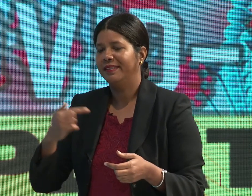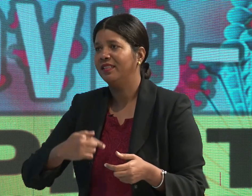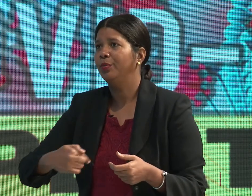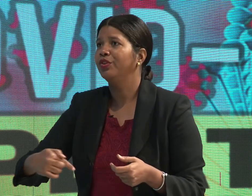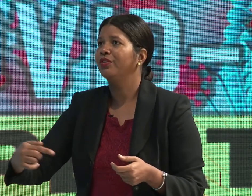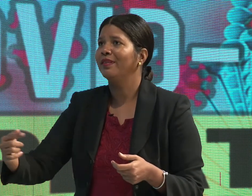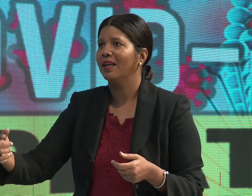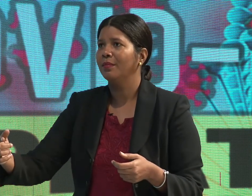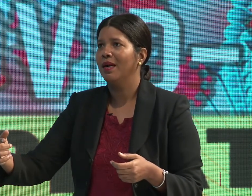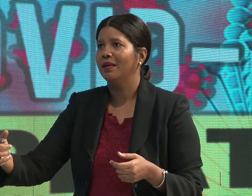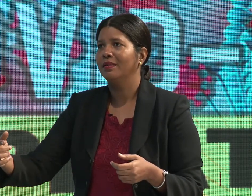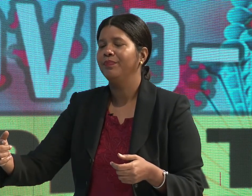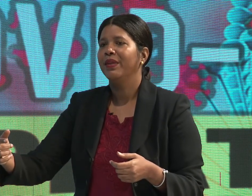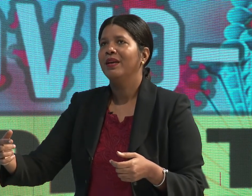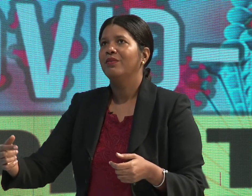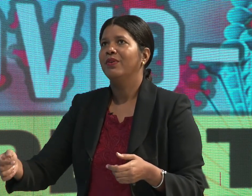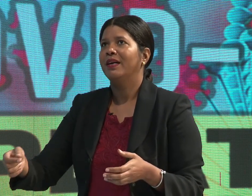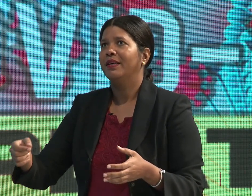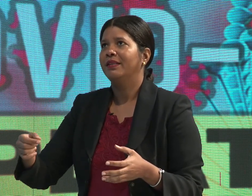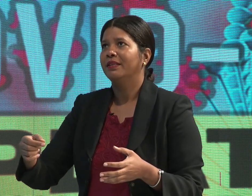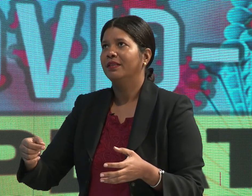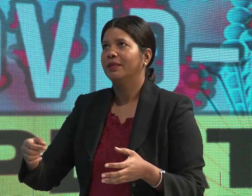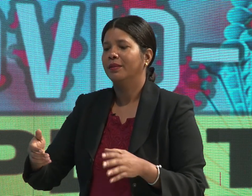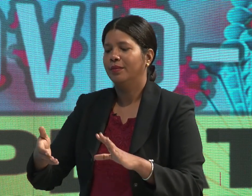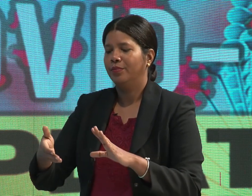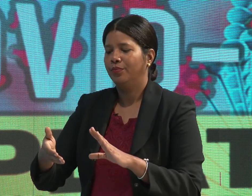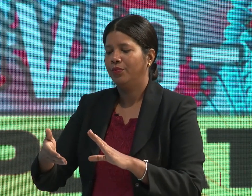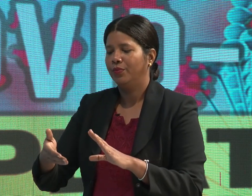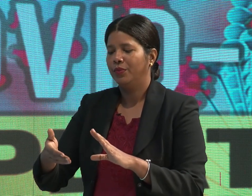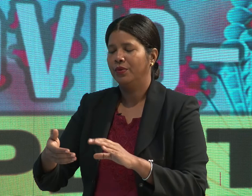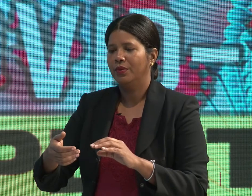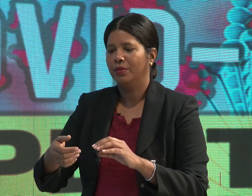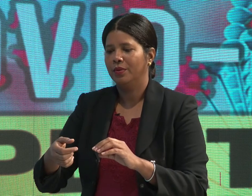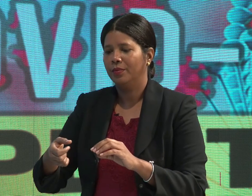een distributiestart maken van